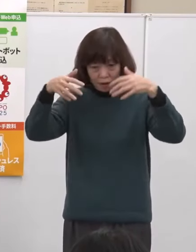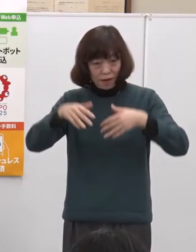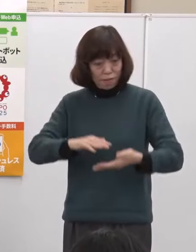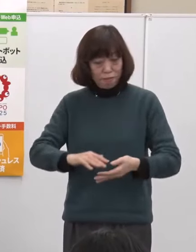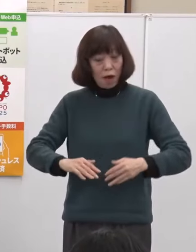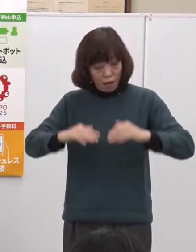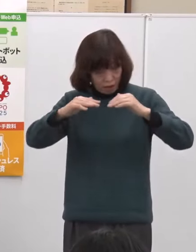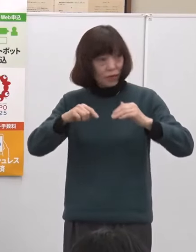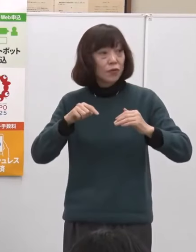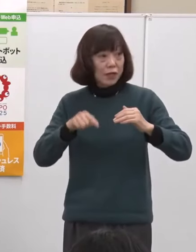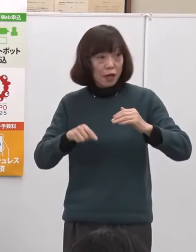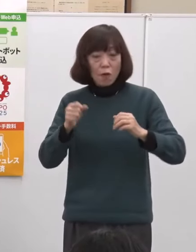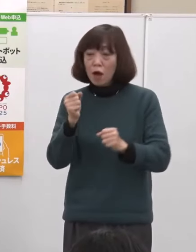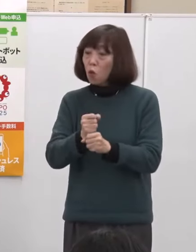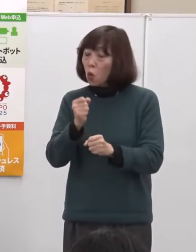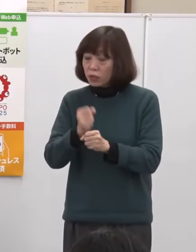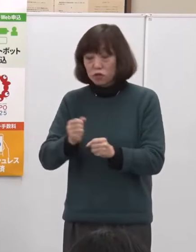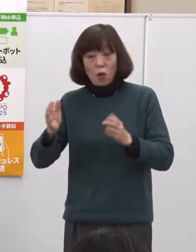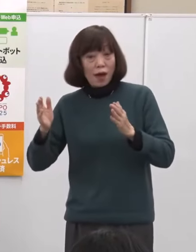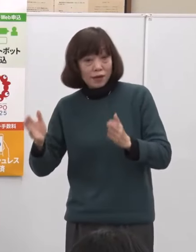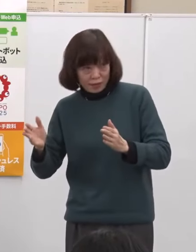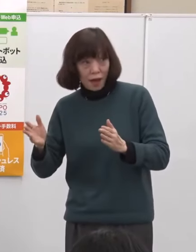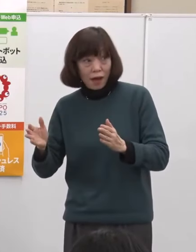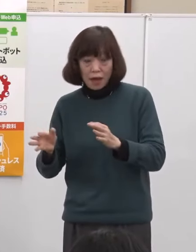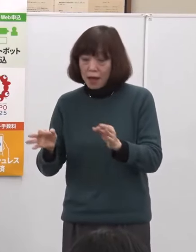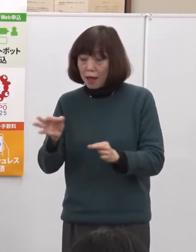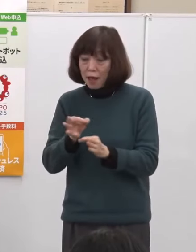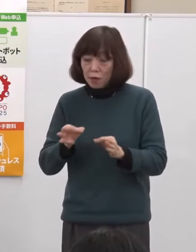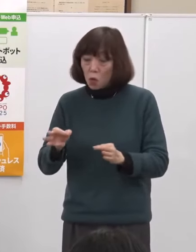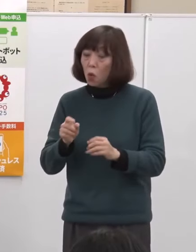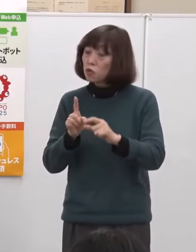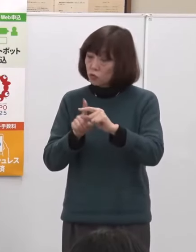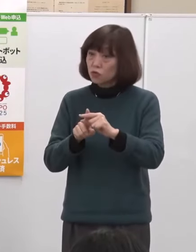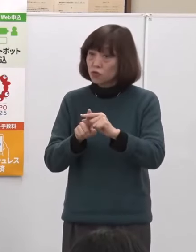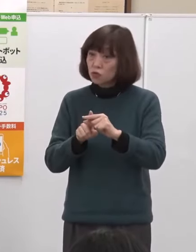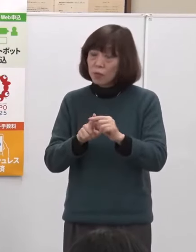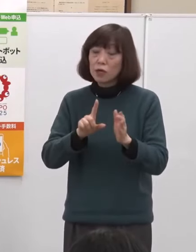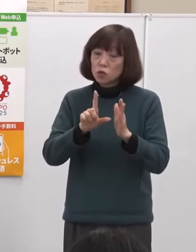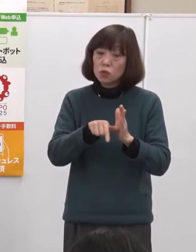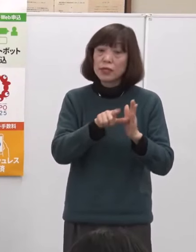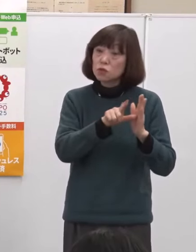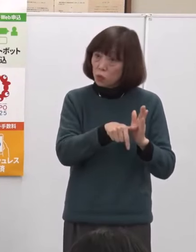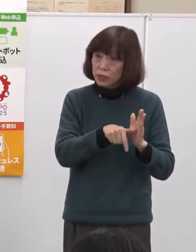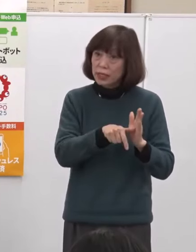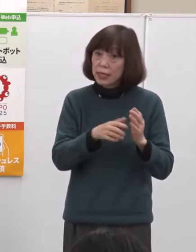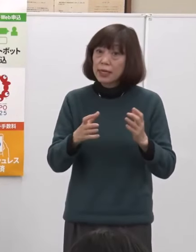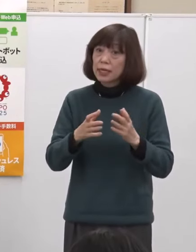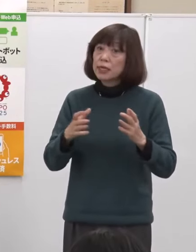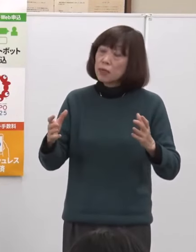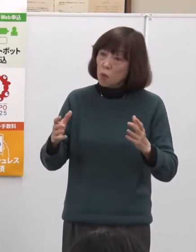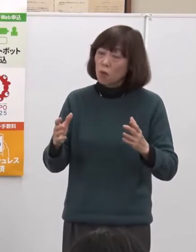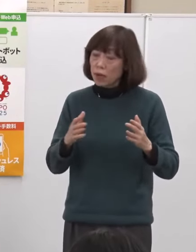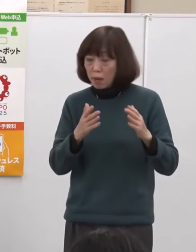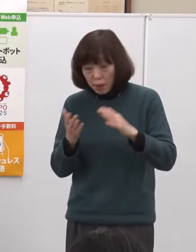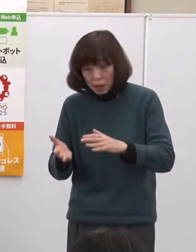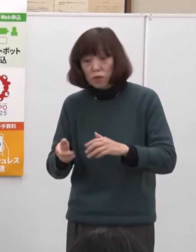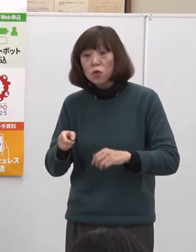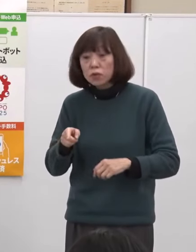それは工事の期間とか営業中時期によって、また規模やダメージによって